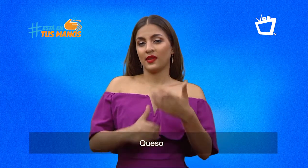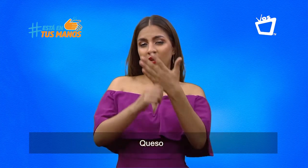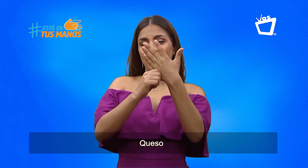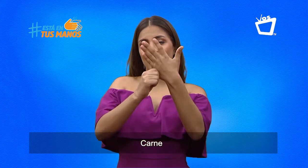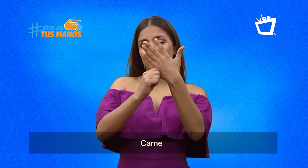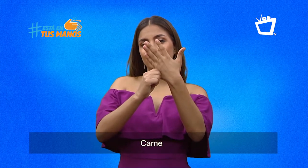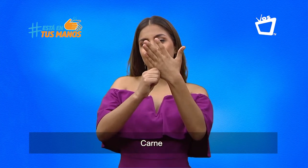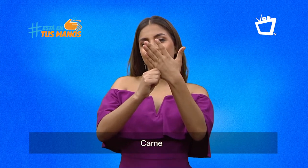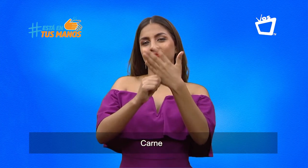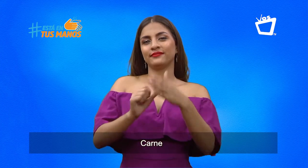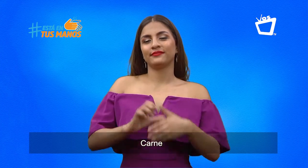carne